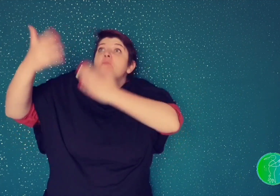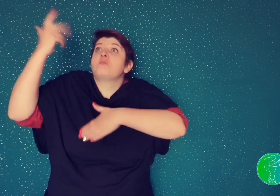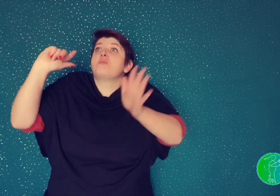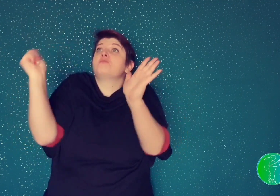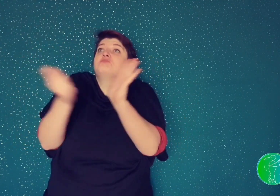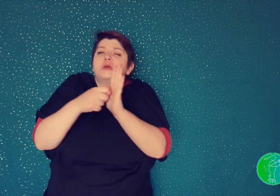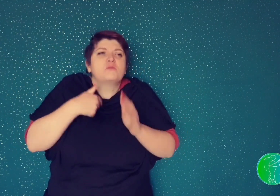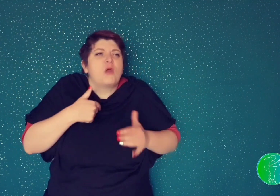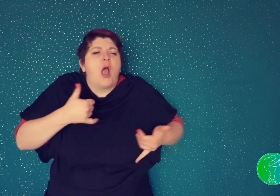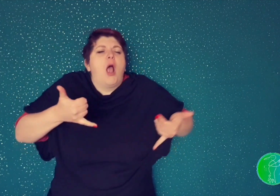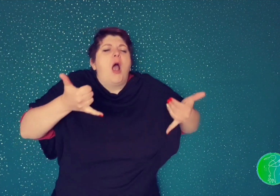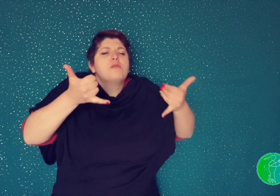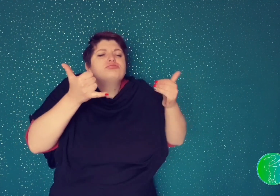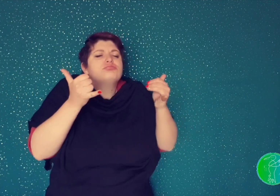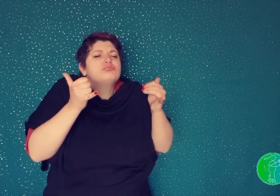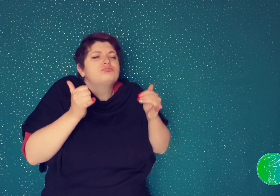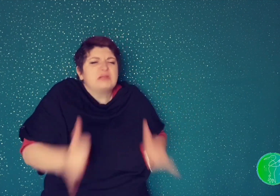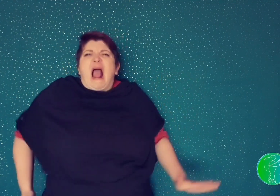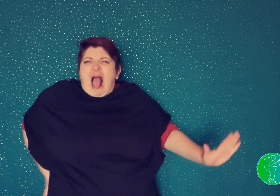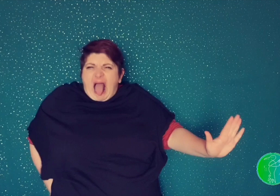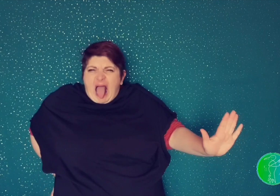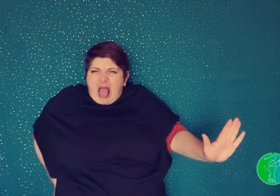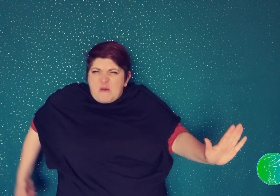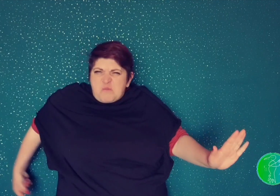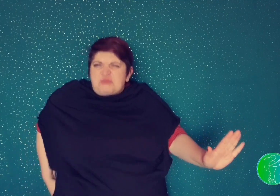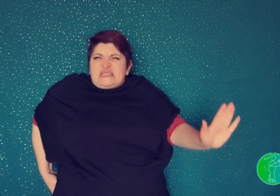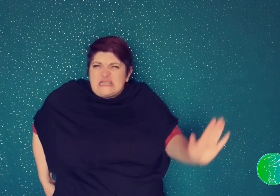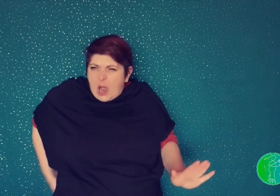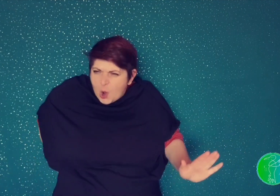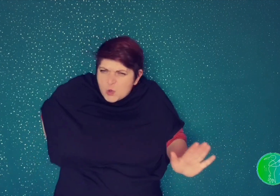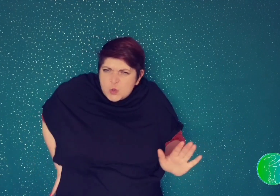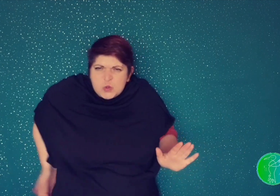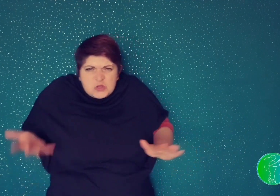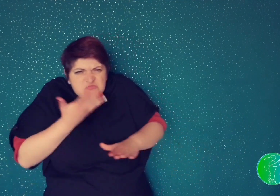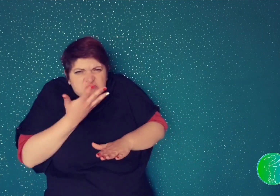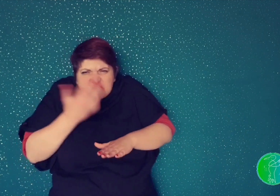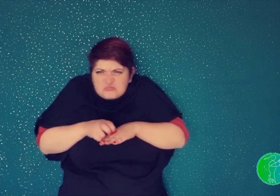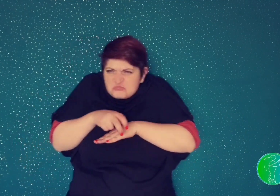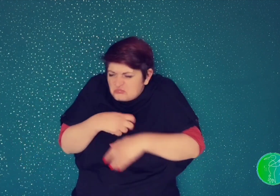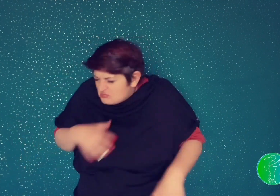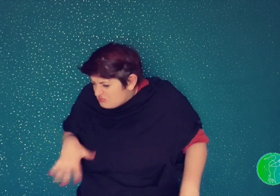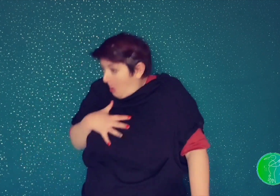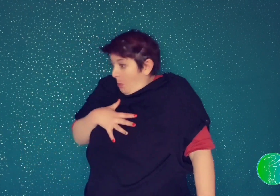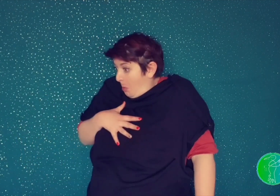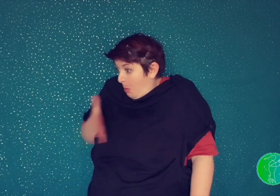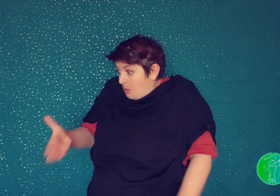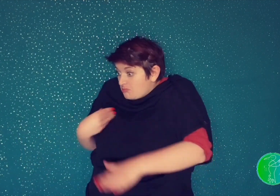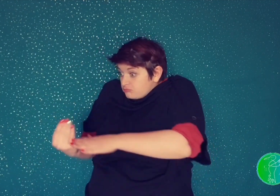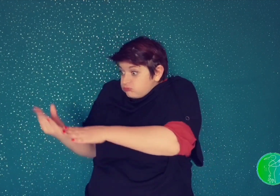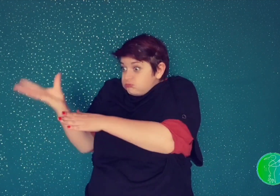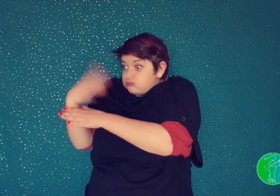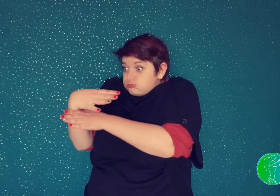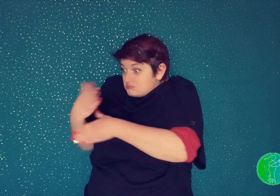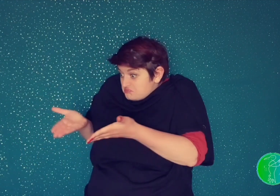Un jour, j'étais assise et quelque chose m'a griffé. Je me suis levée et j'ai vu que c'était un buisson